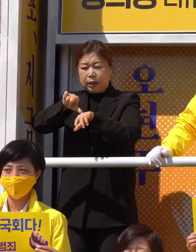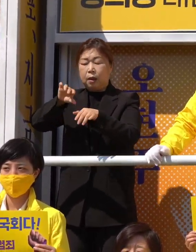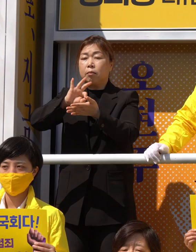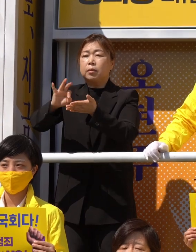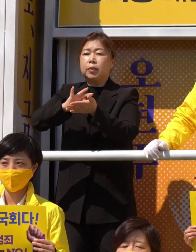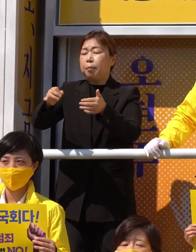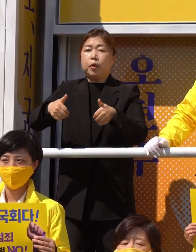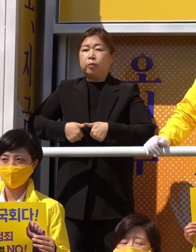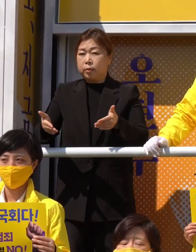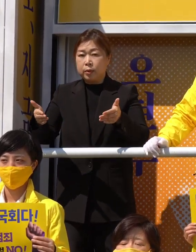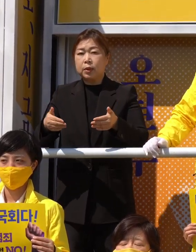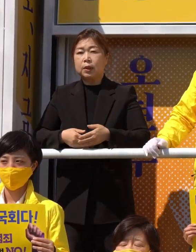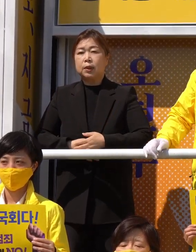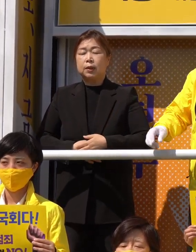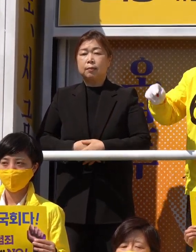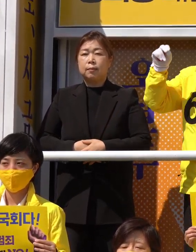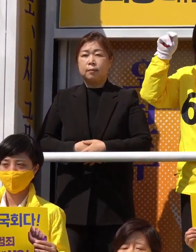없습니다.